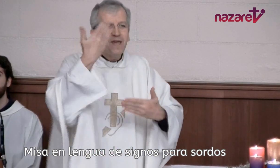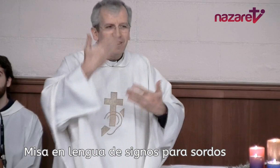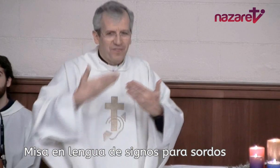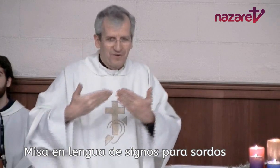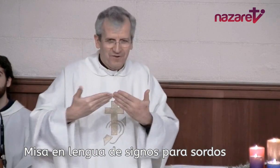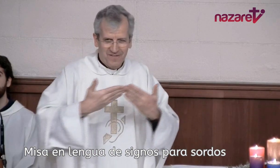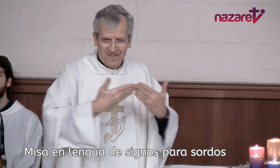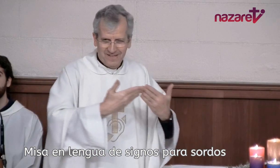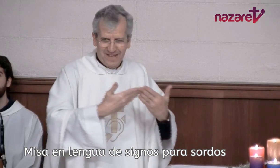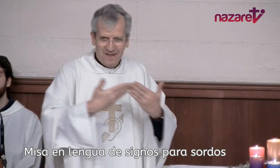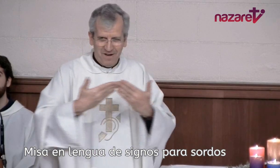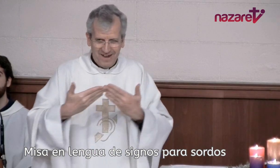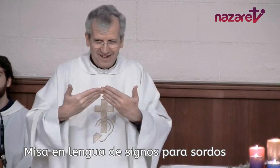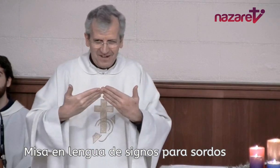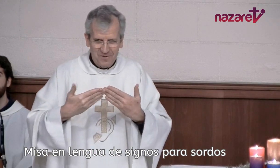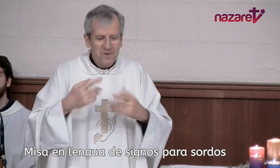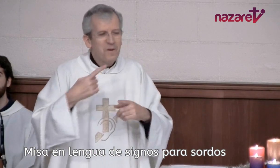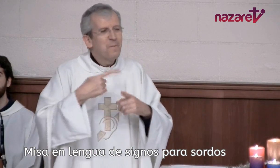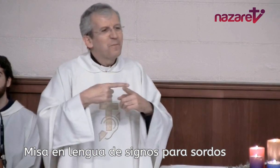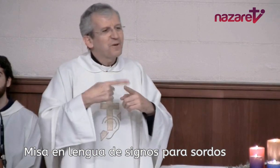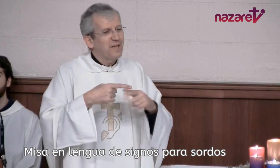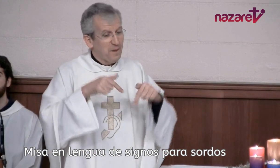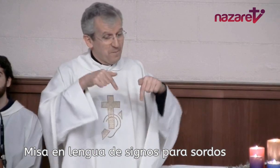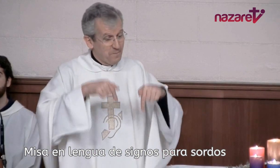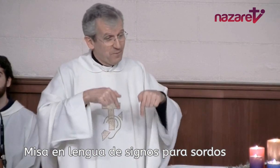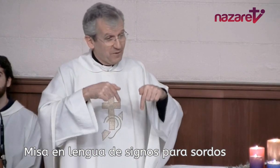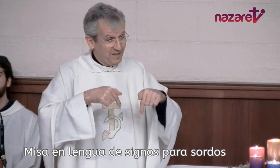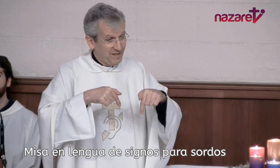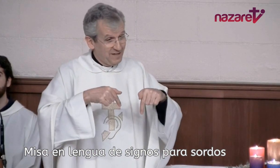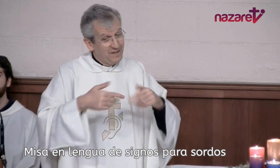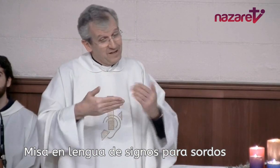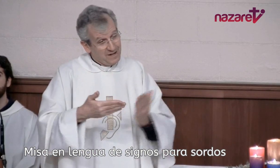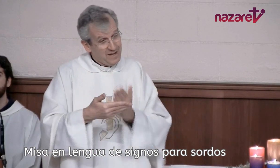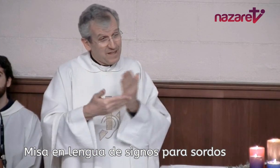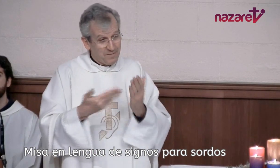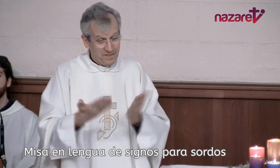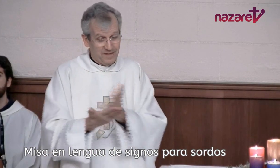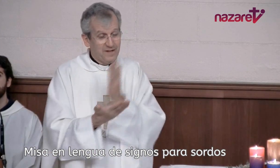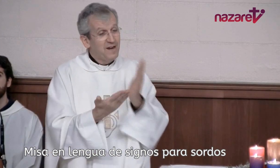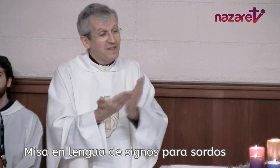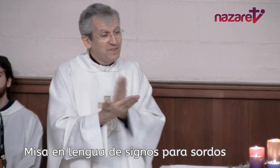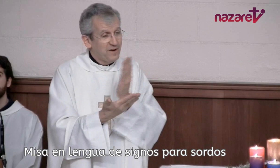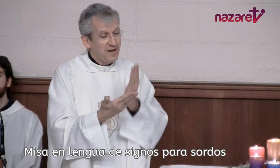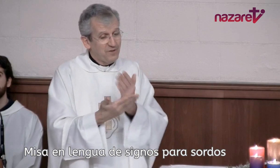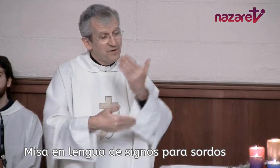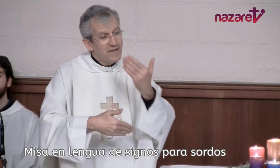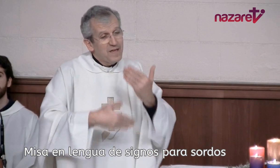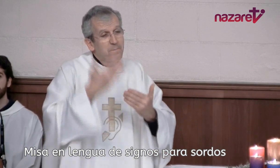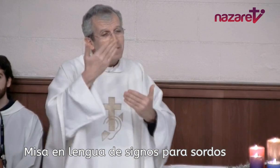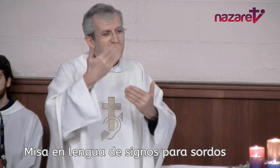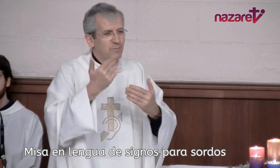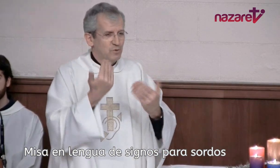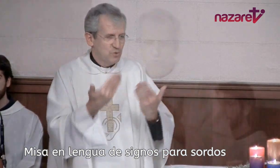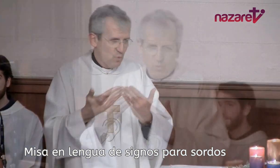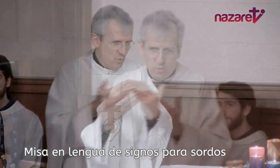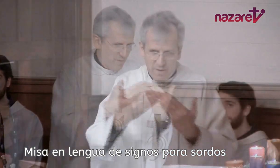Comienzo del Evangelio. ¿Por qué? Porque cada vez que en el leccionario empezamos un